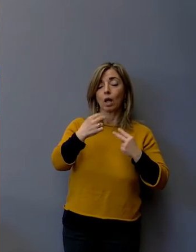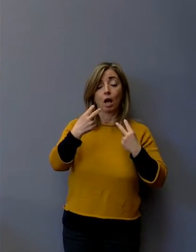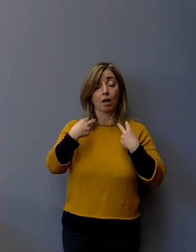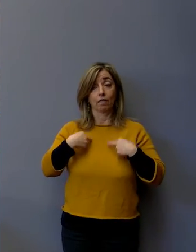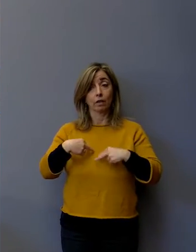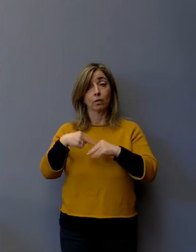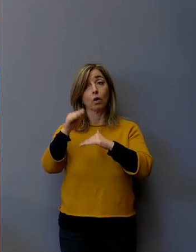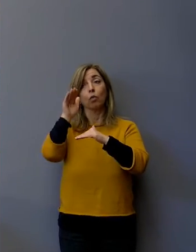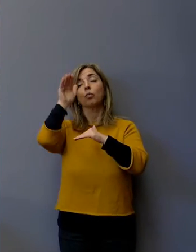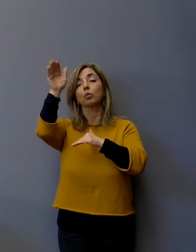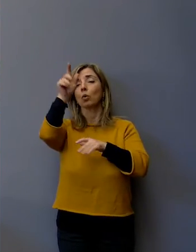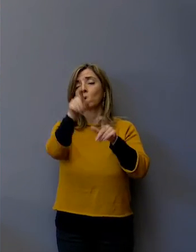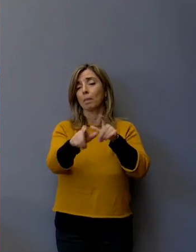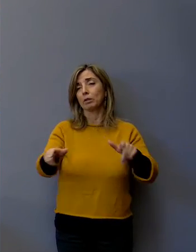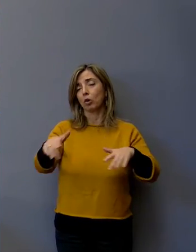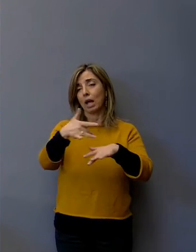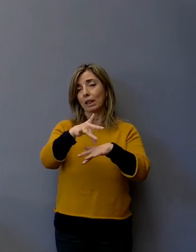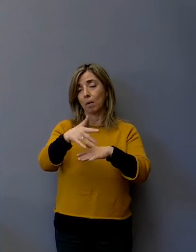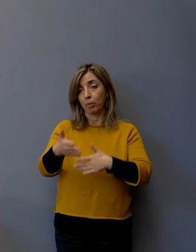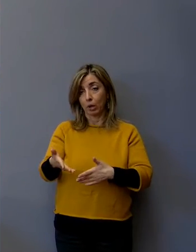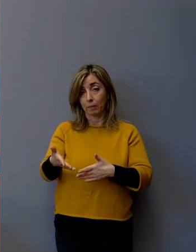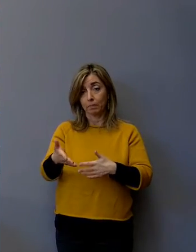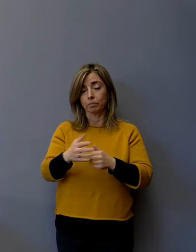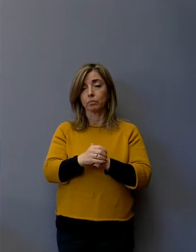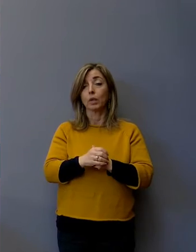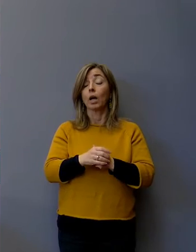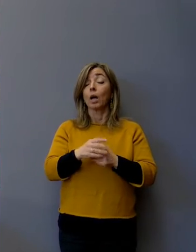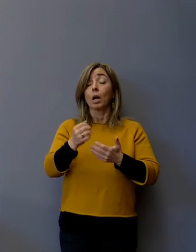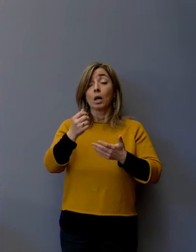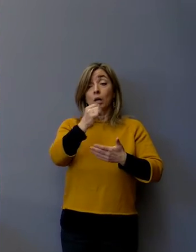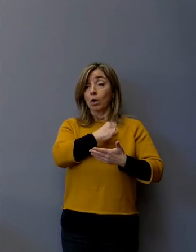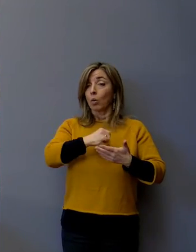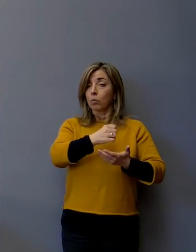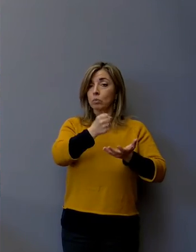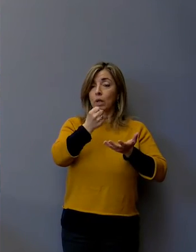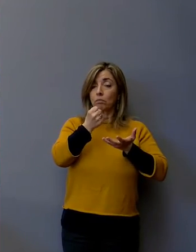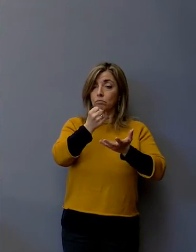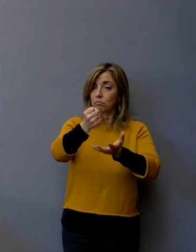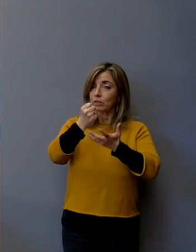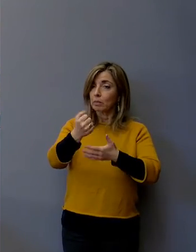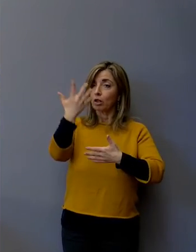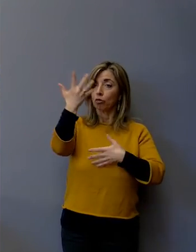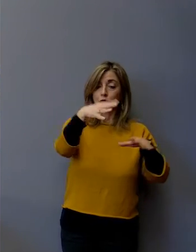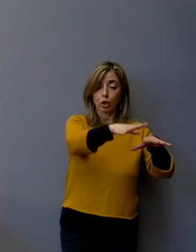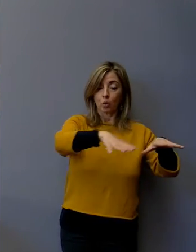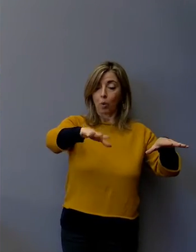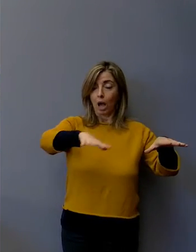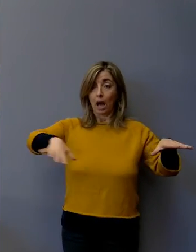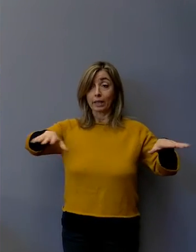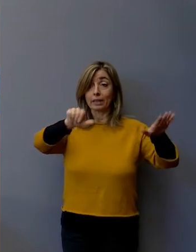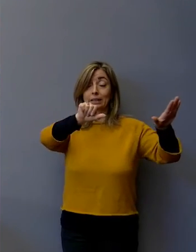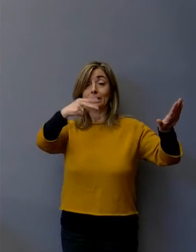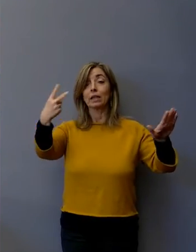nelle cinque aree di cui si sta occupando investendo 62 milioni di euro e sono gli anziani i disabili